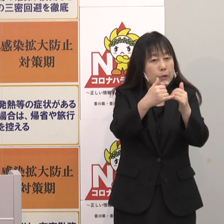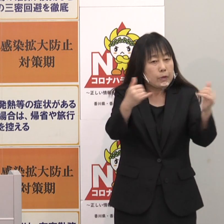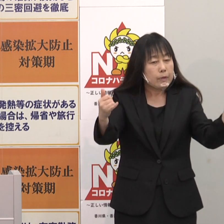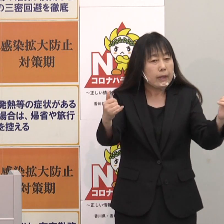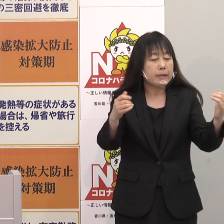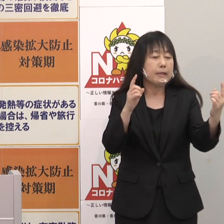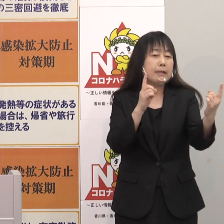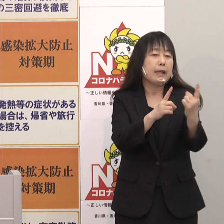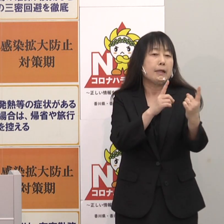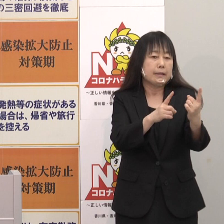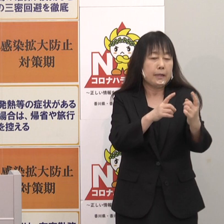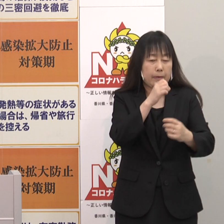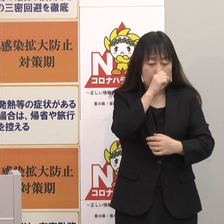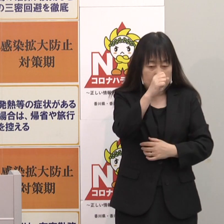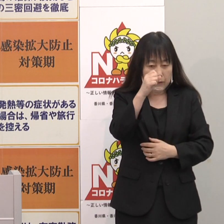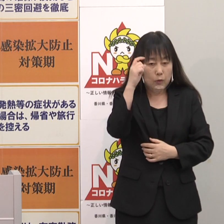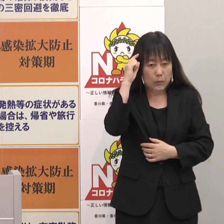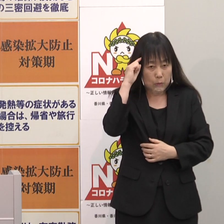で、